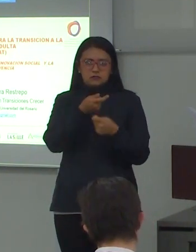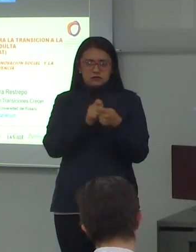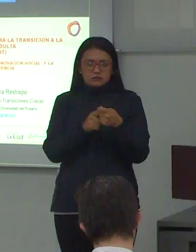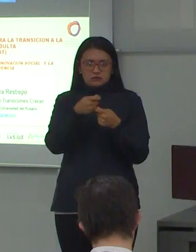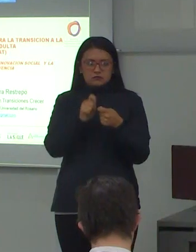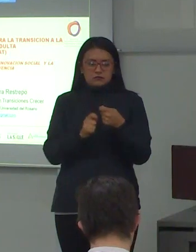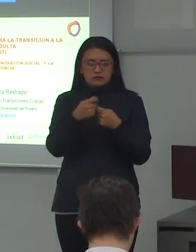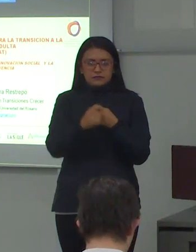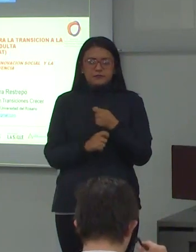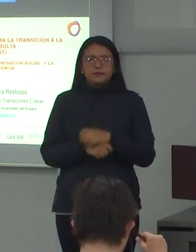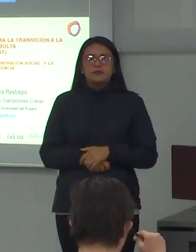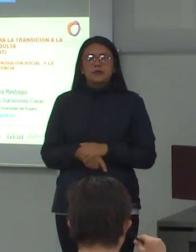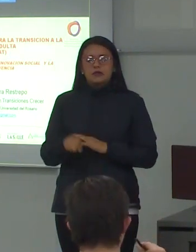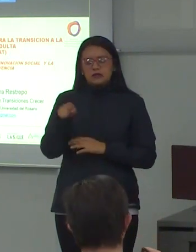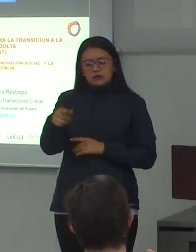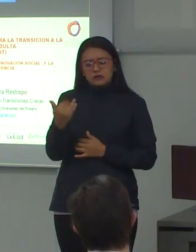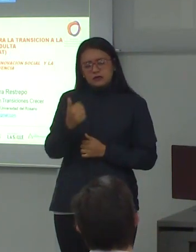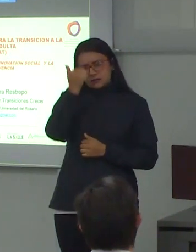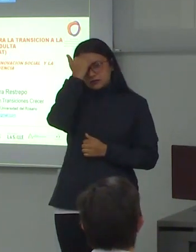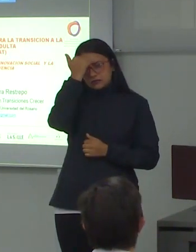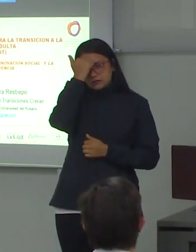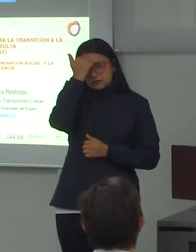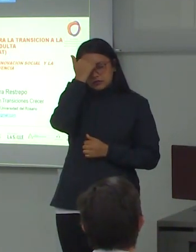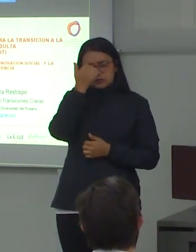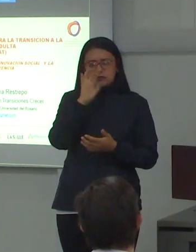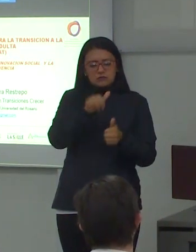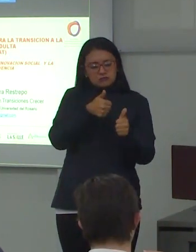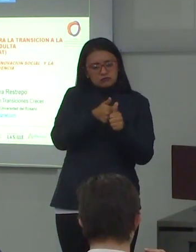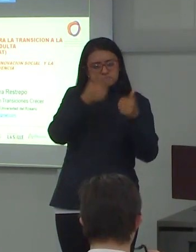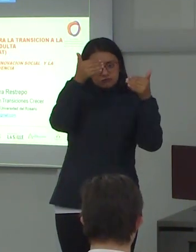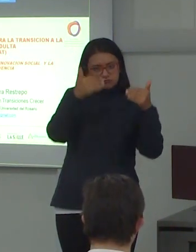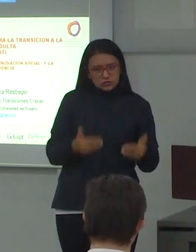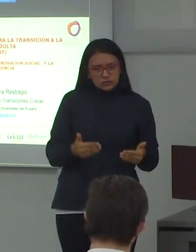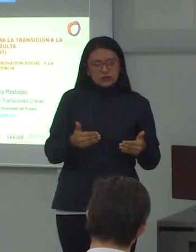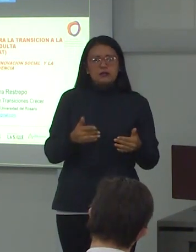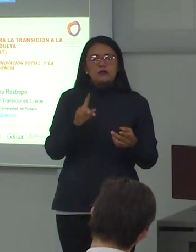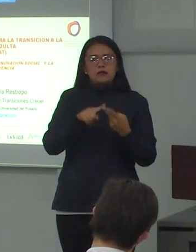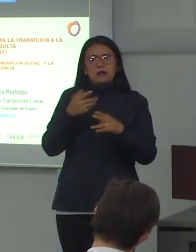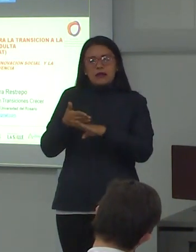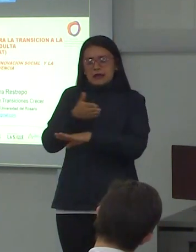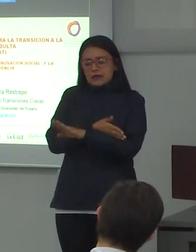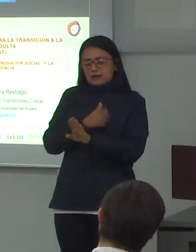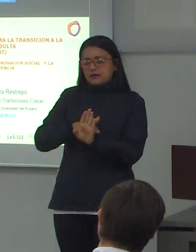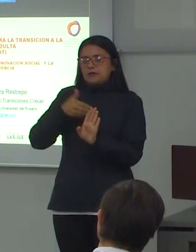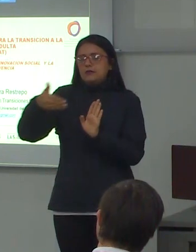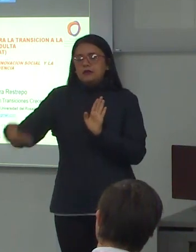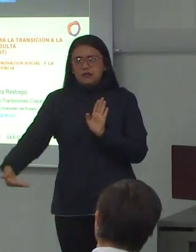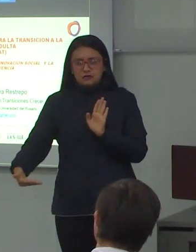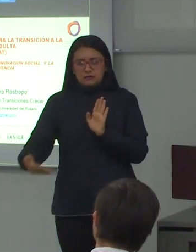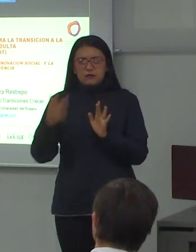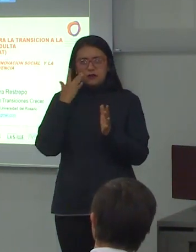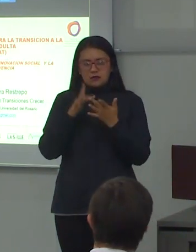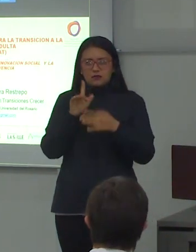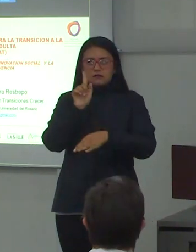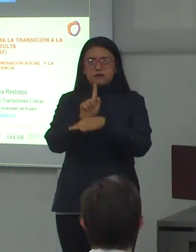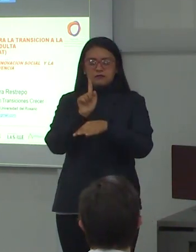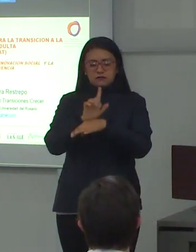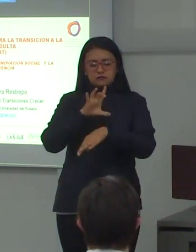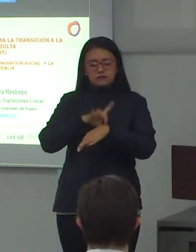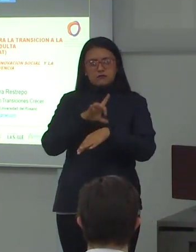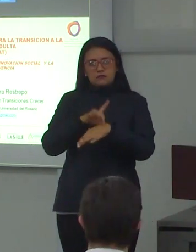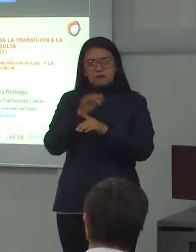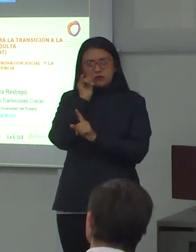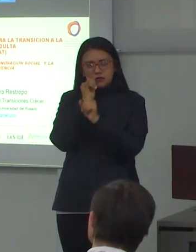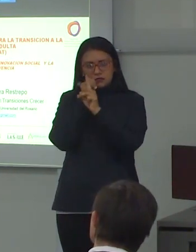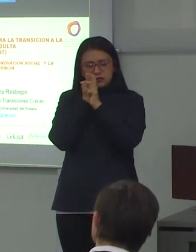Rosario. Ella ejerce docencia en pediatría y discapacidad pre y postgrado en la Facultad de Medicina y